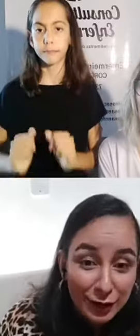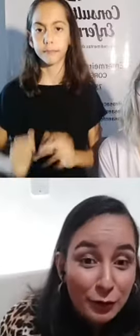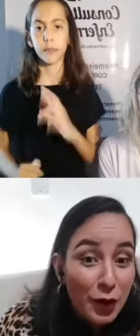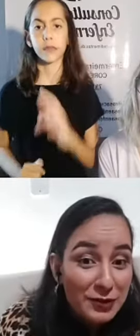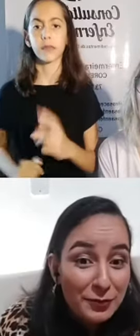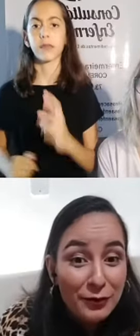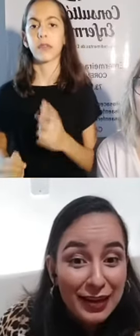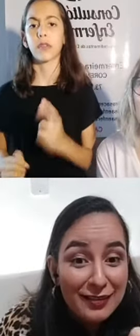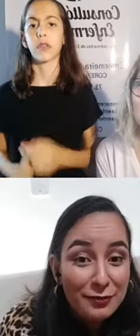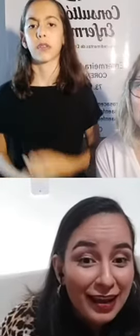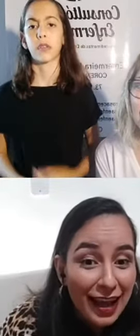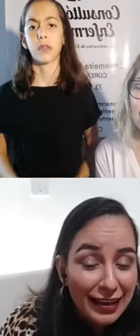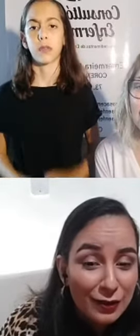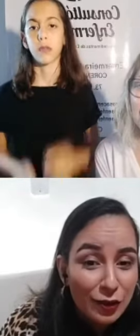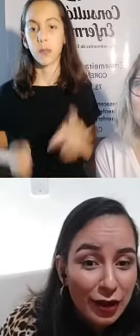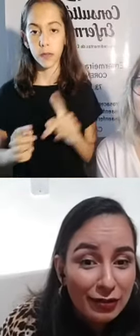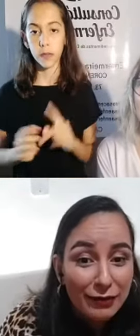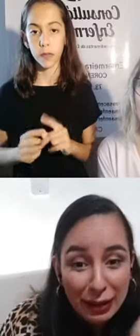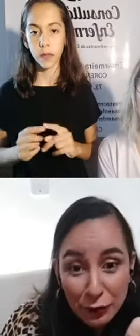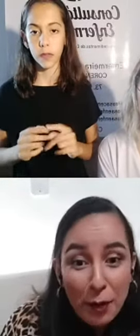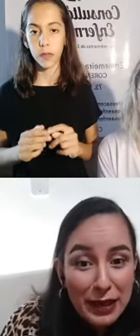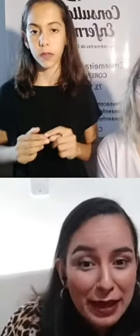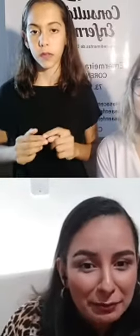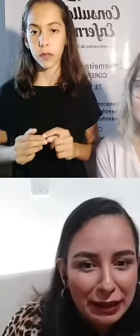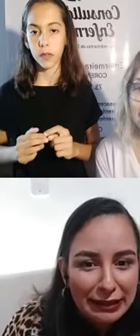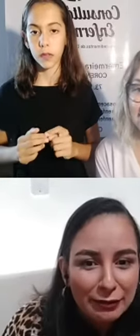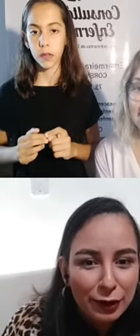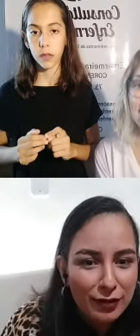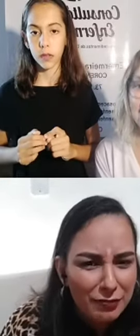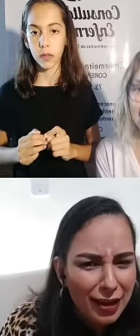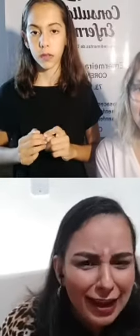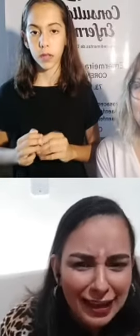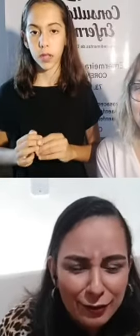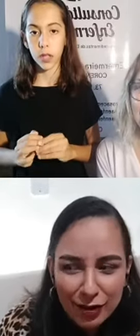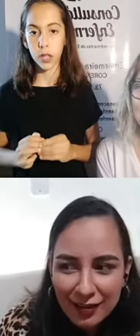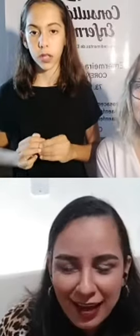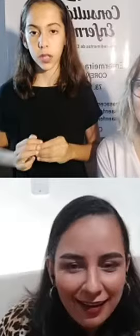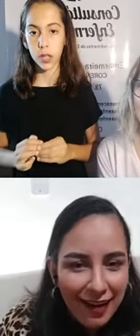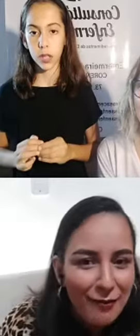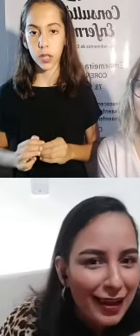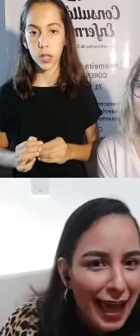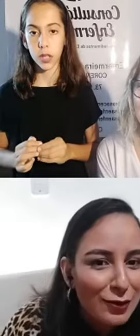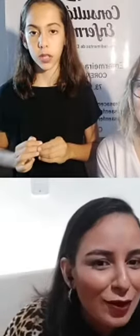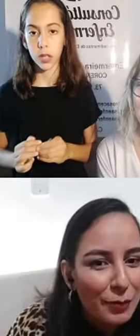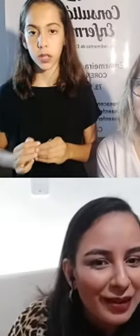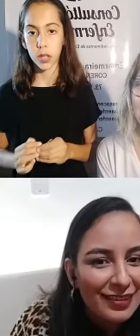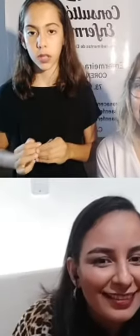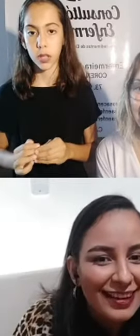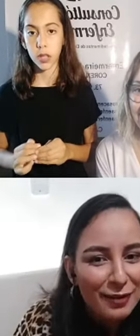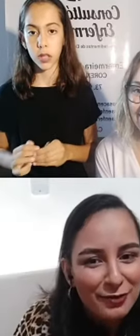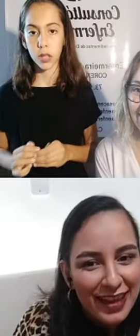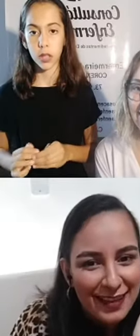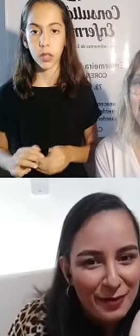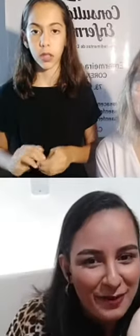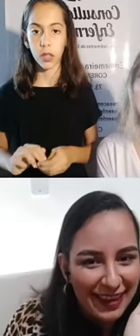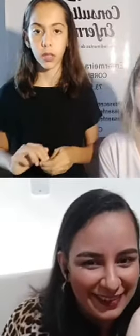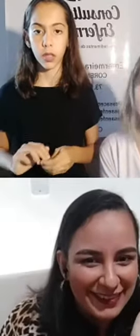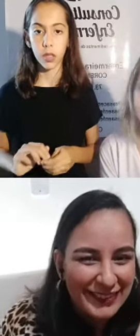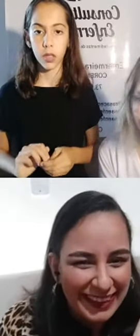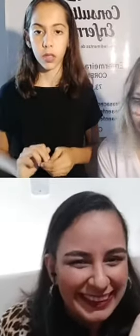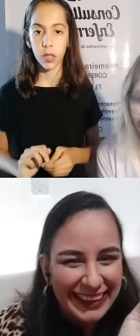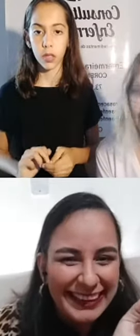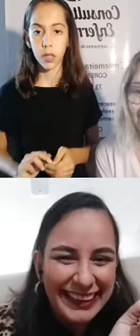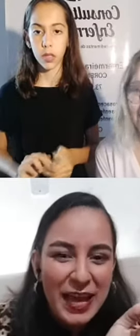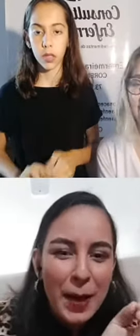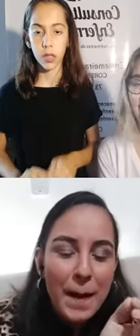Você não pode, eu falei assim, falar quem sou eu, na verdade foi uma amiga minha até que falou assim, falar quem é você é uma live só para descrever essa